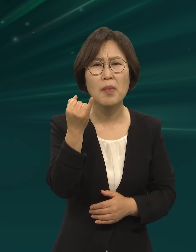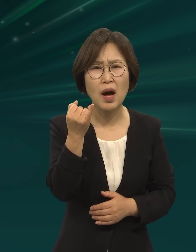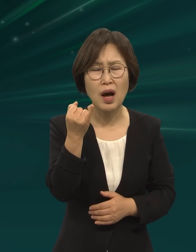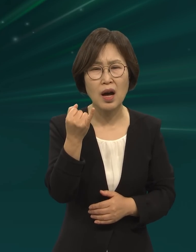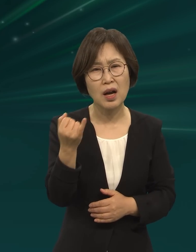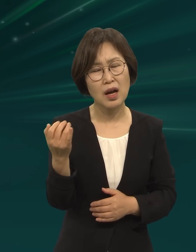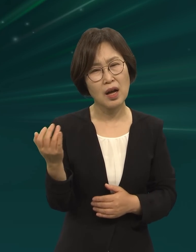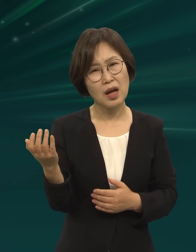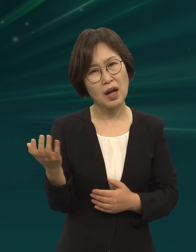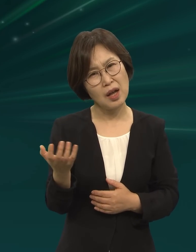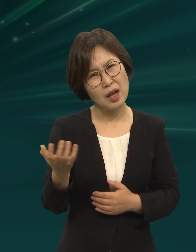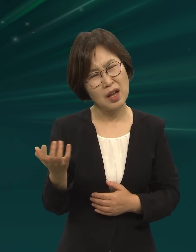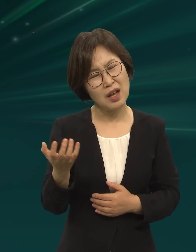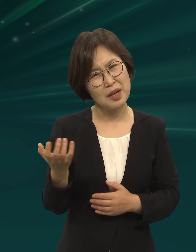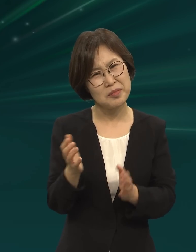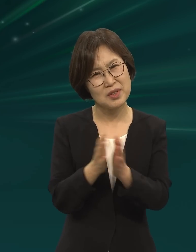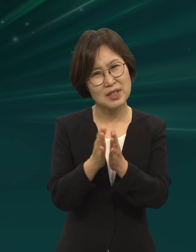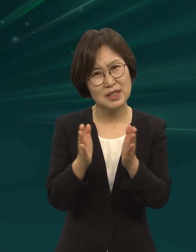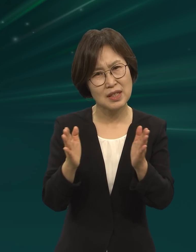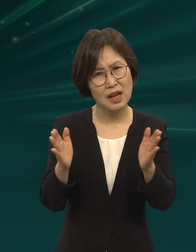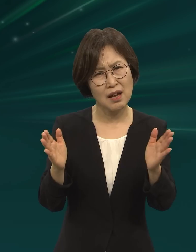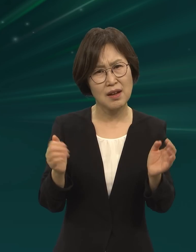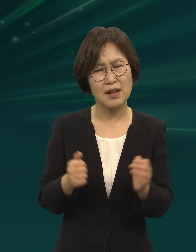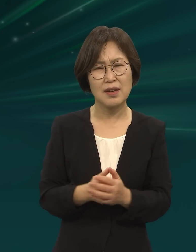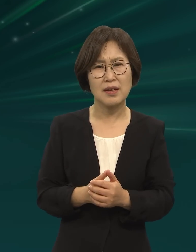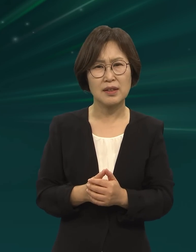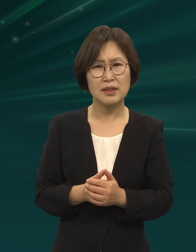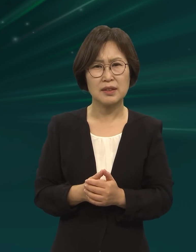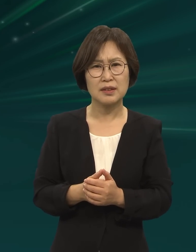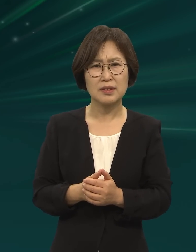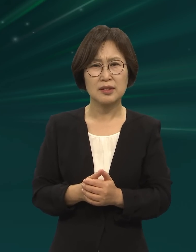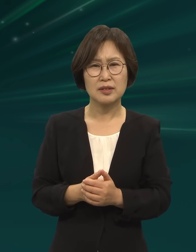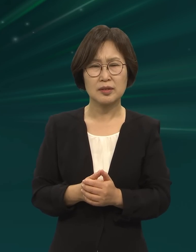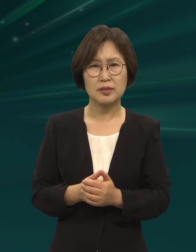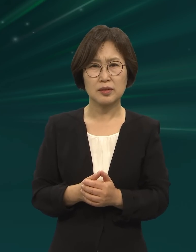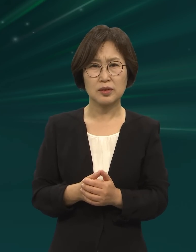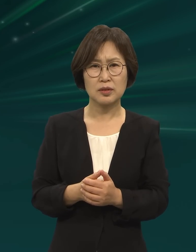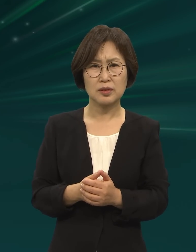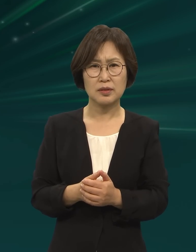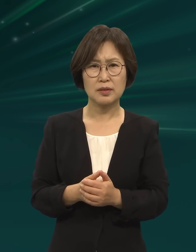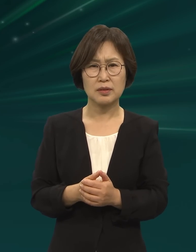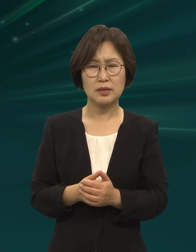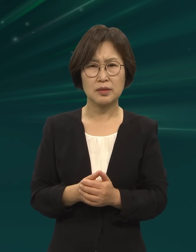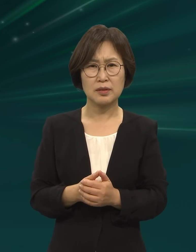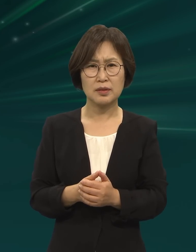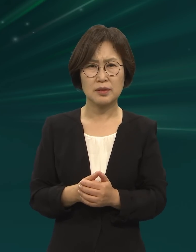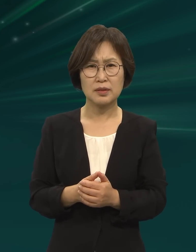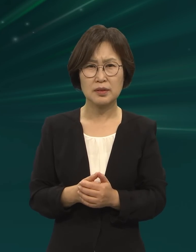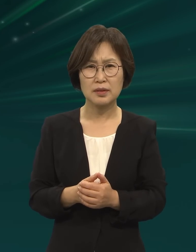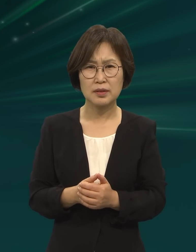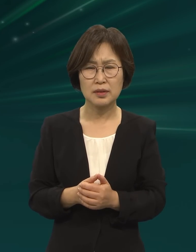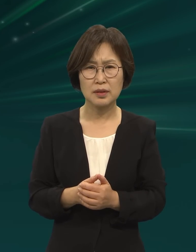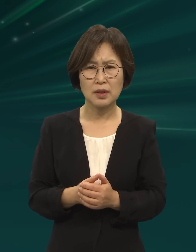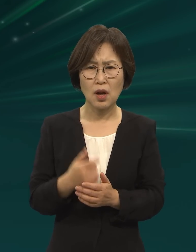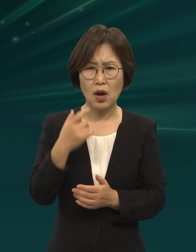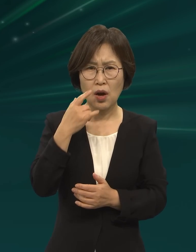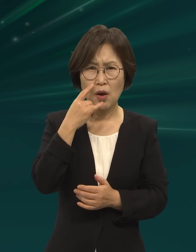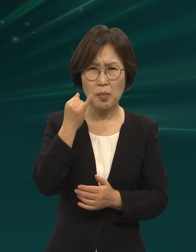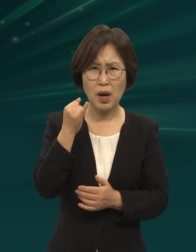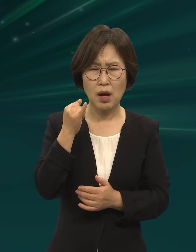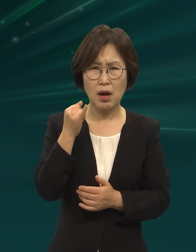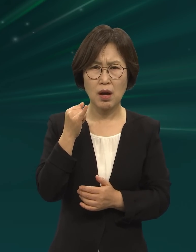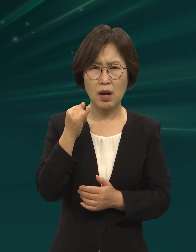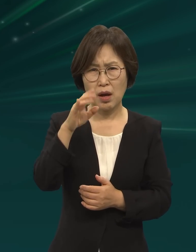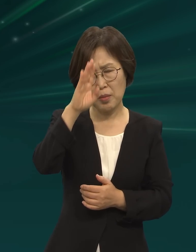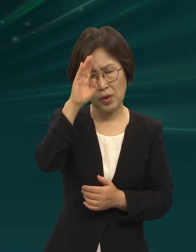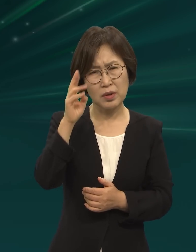엄마가 너무 심하게 아팠어요. 우리 지방들이 집에 들어왔어요. 이제 엄마가 돌아가실까봐 이제 사람들이